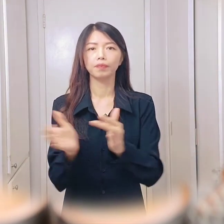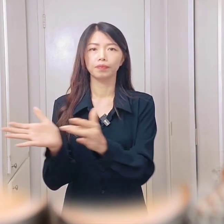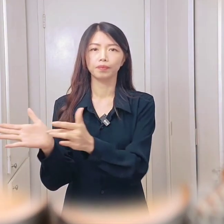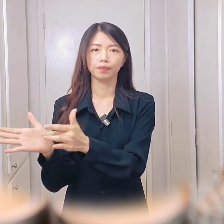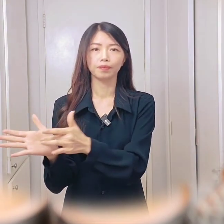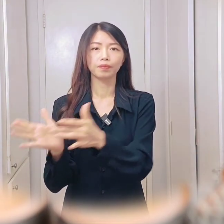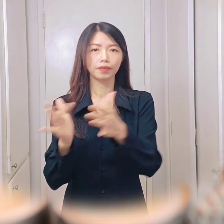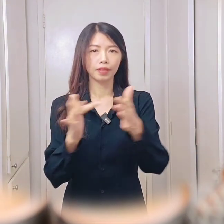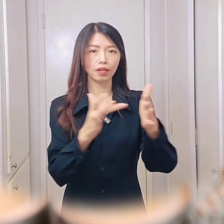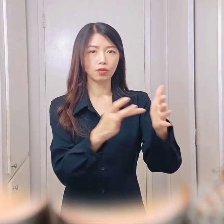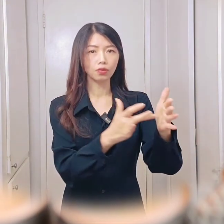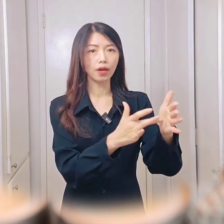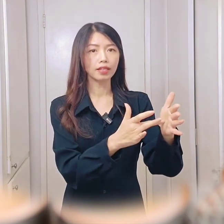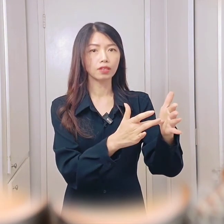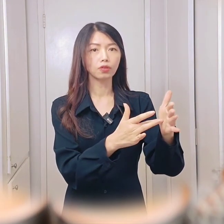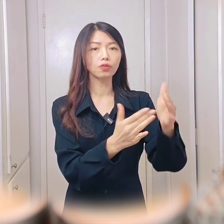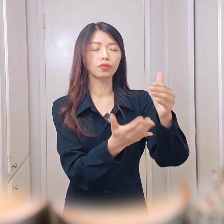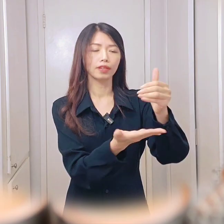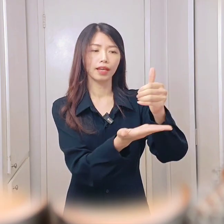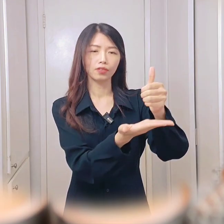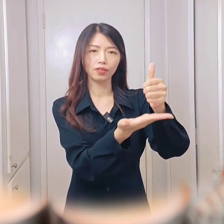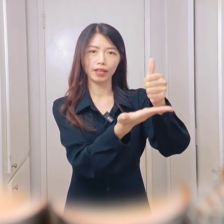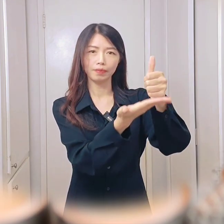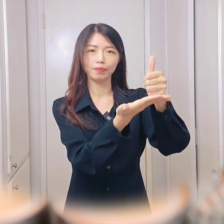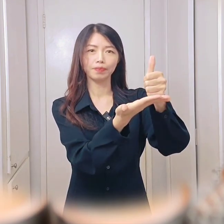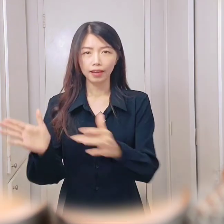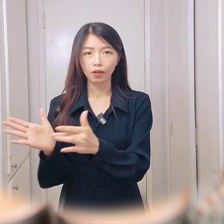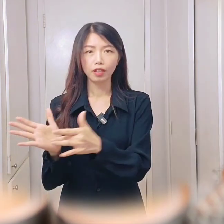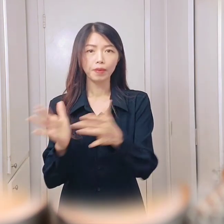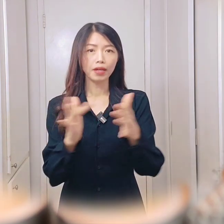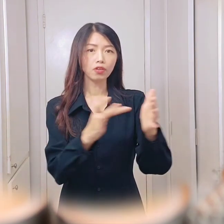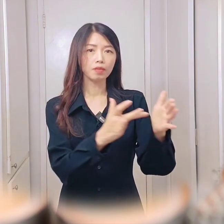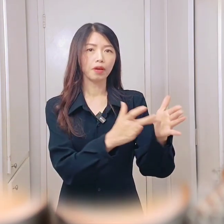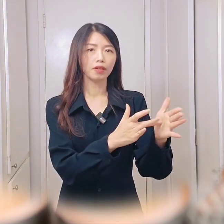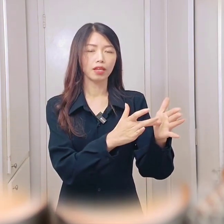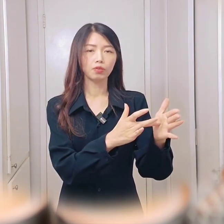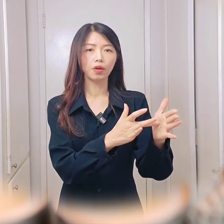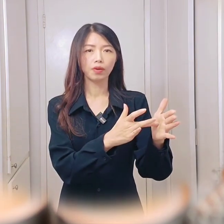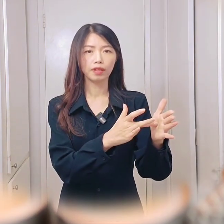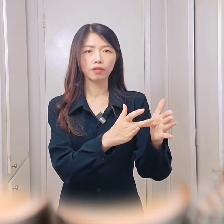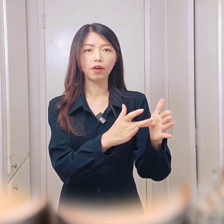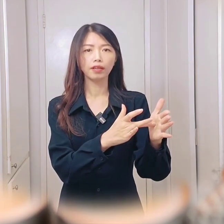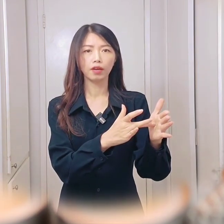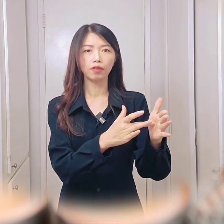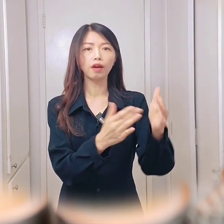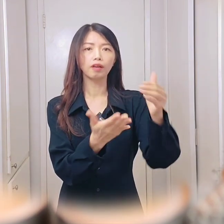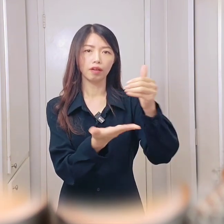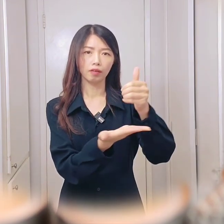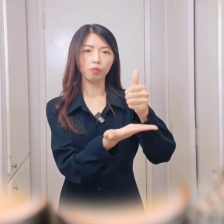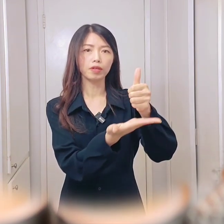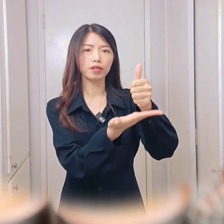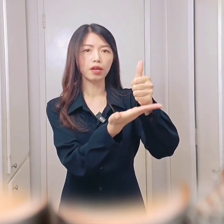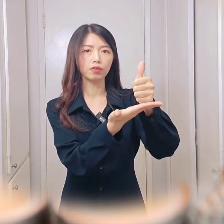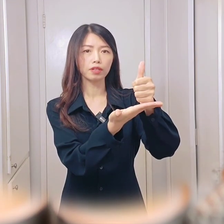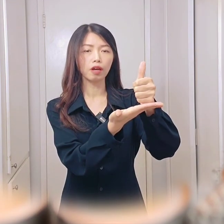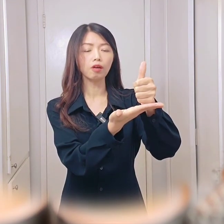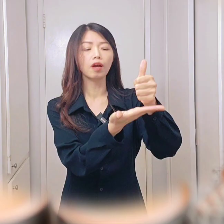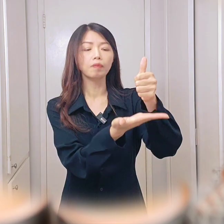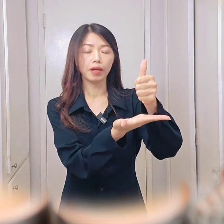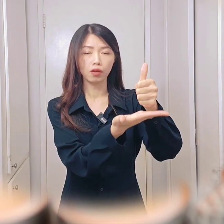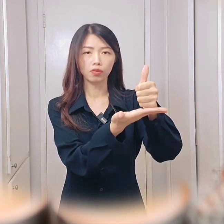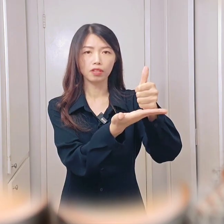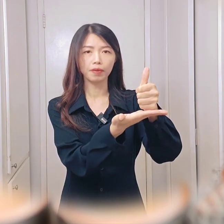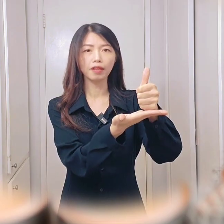예수님. 예수 하시고 예수님. 이렇게만 해주시면 예수라고 하는 수어가 되고요. 엄지